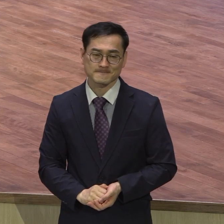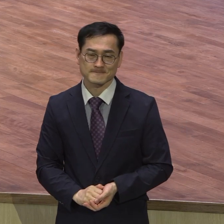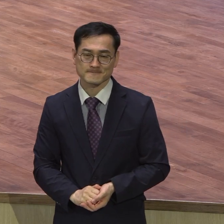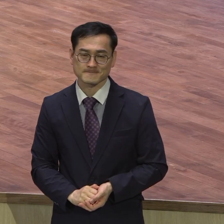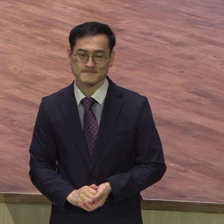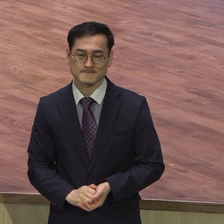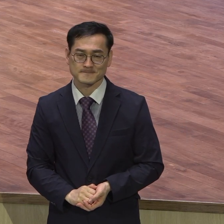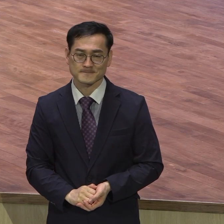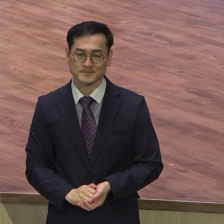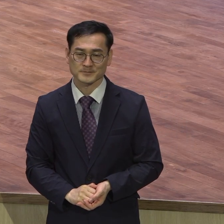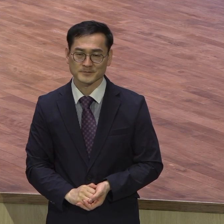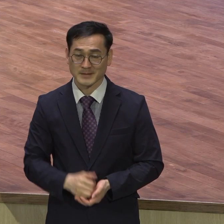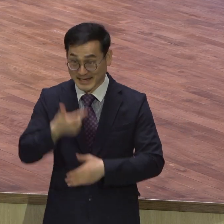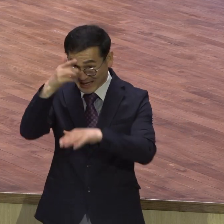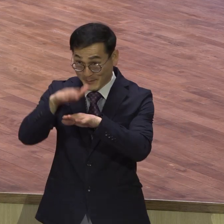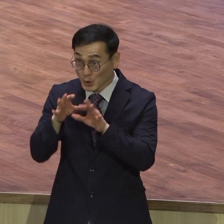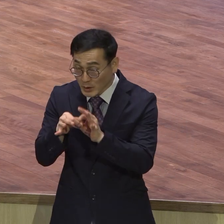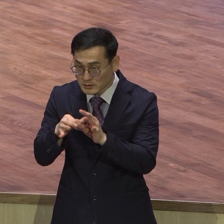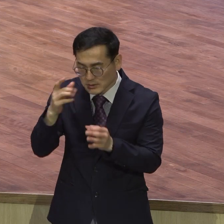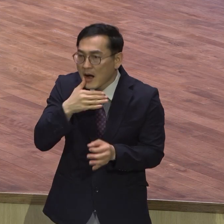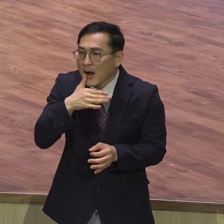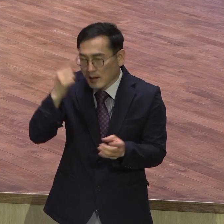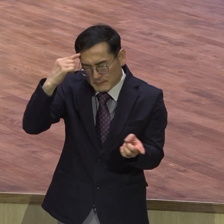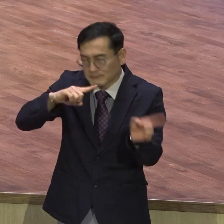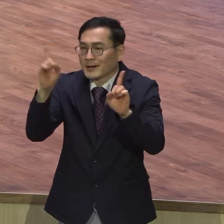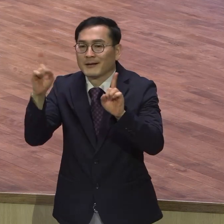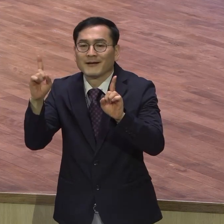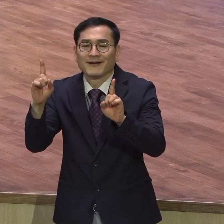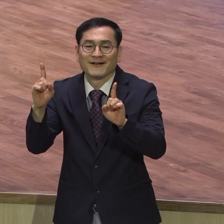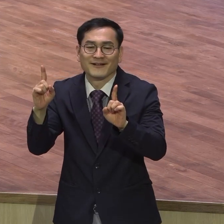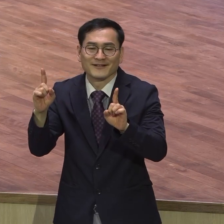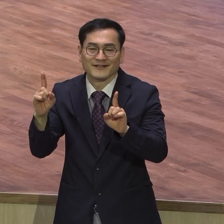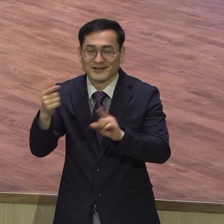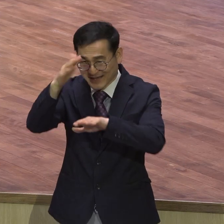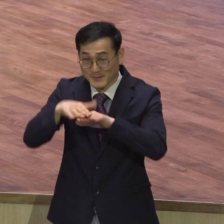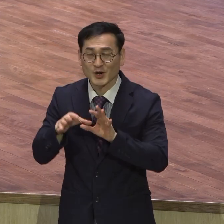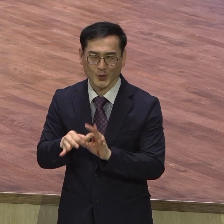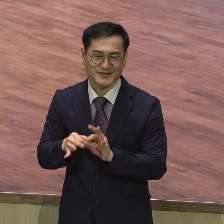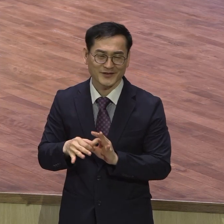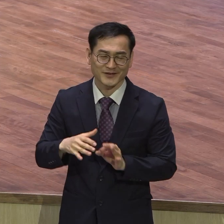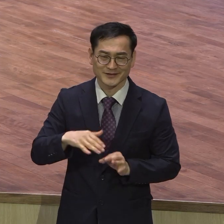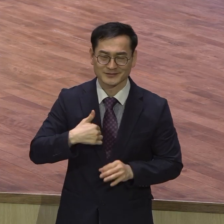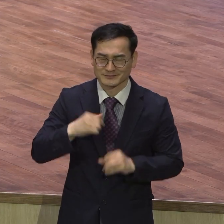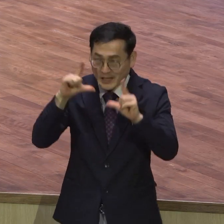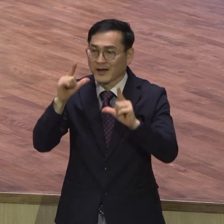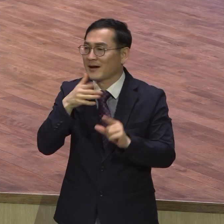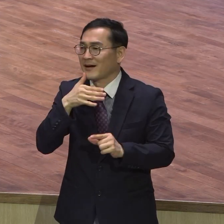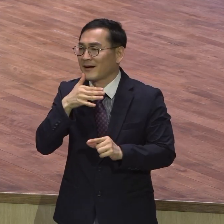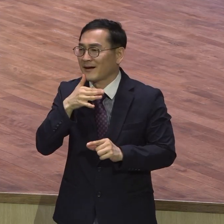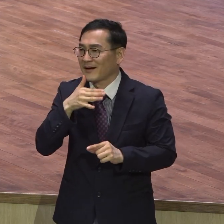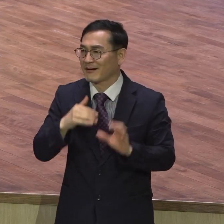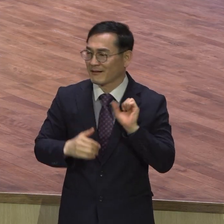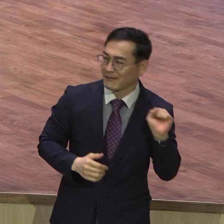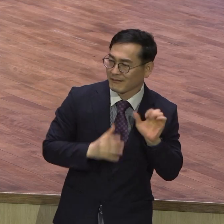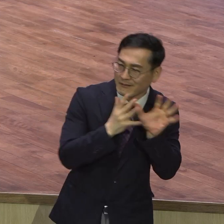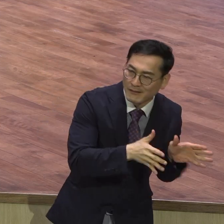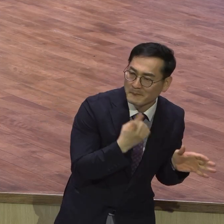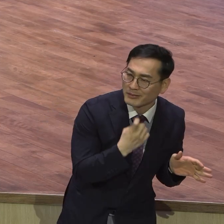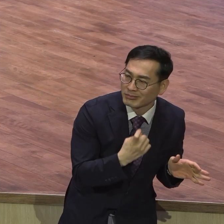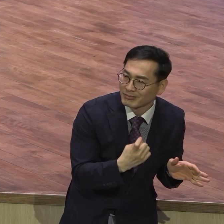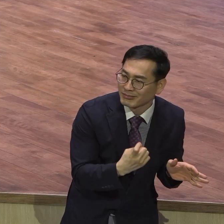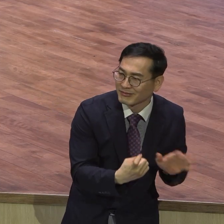정신 차리자. 아멘. 정신 차리는 것이 예배는 말이에요. 정신 번쩍 차리는 말이에요. 정신. 속지 마시기